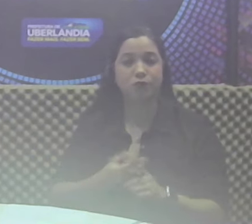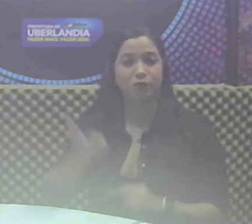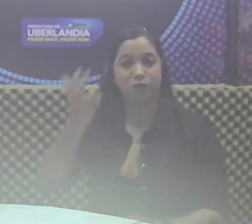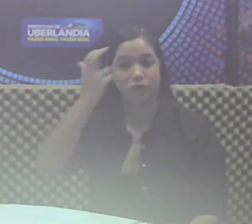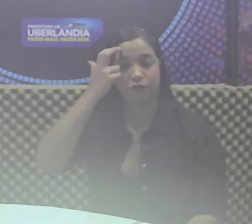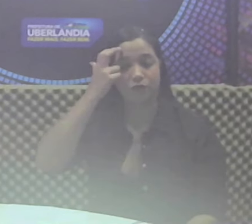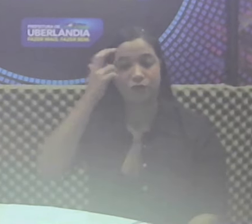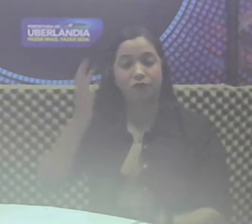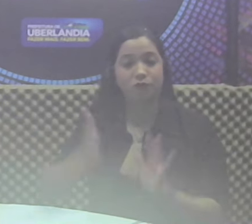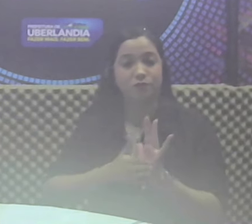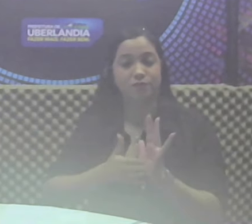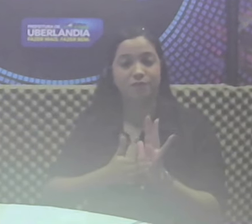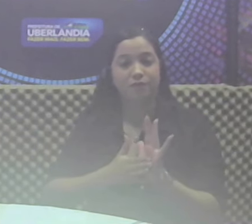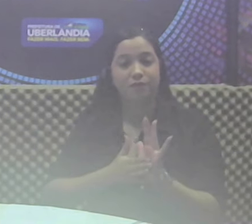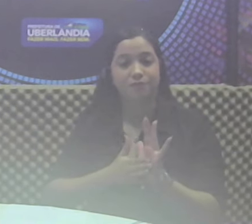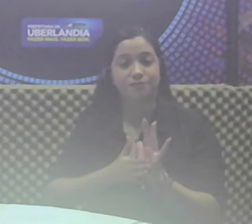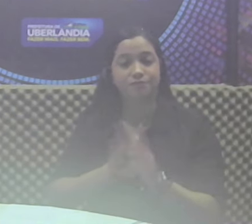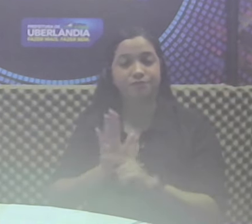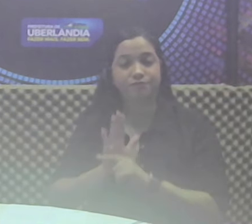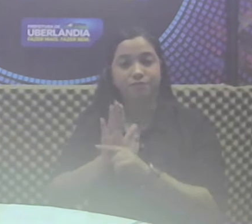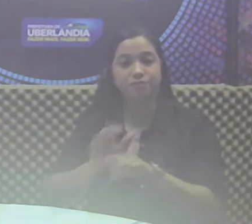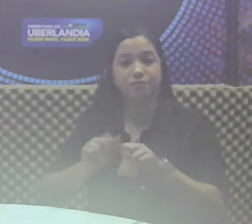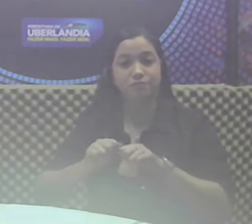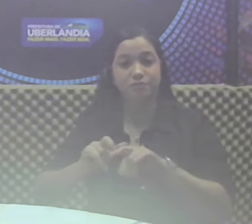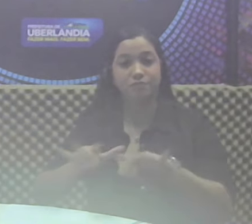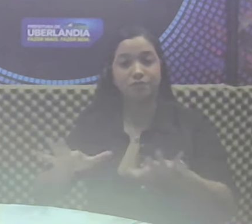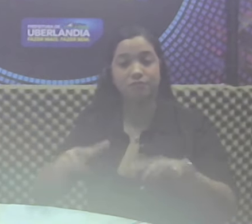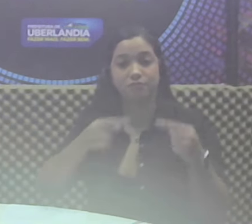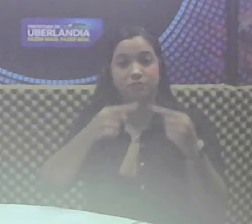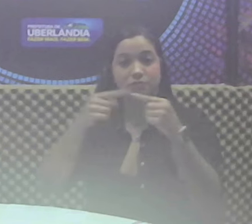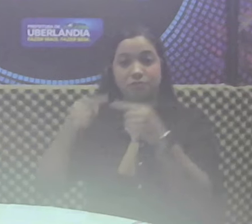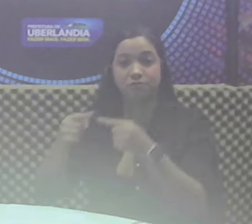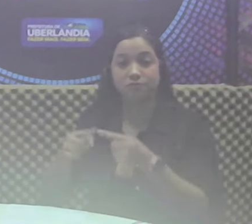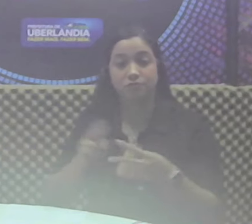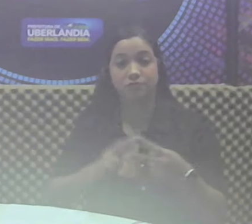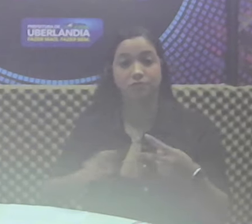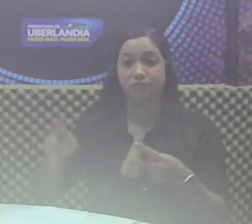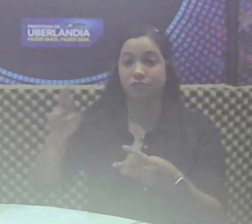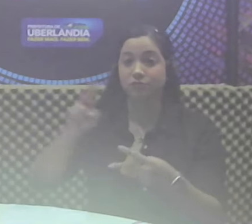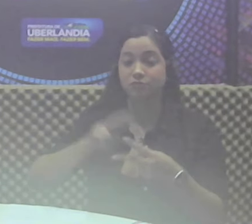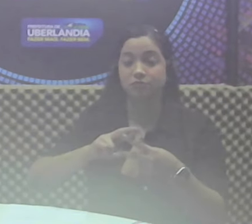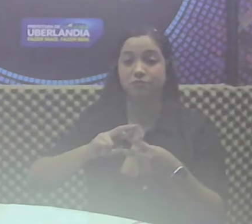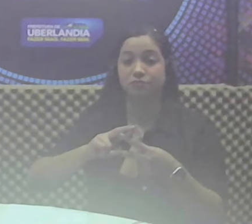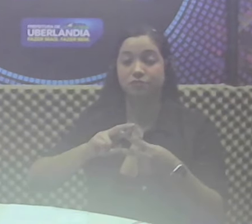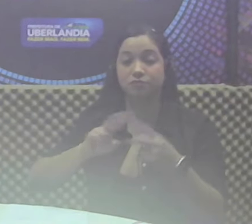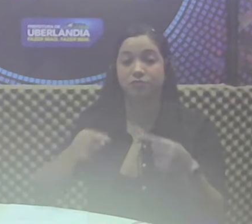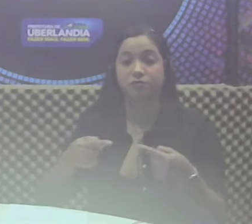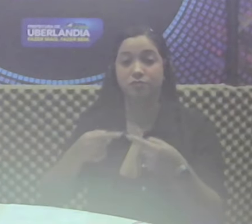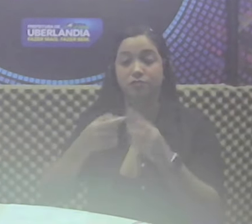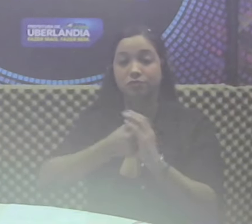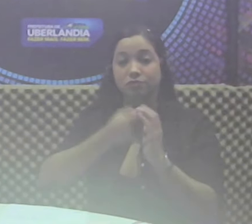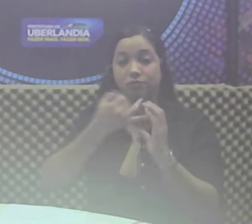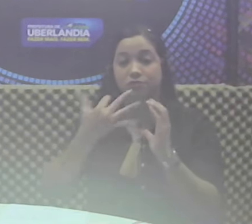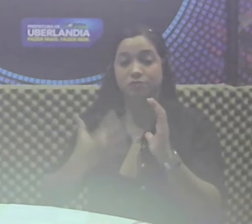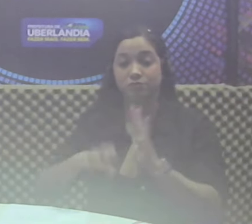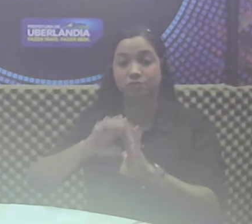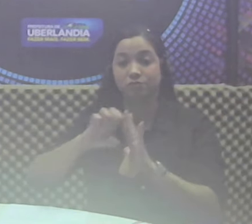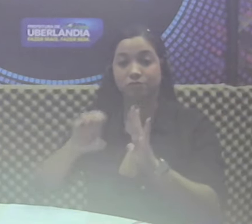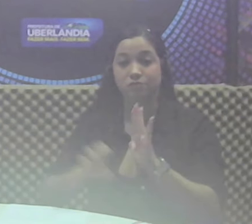das propostas, auxiliando na distribuição adequada de recursos em conformidade com os critérios dos editais.